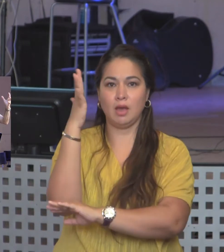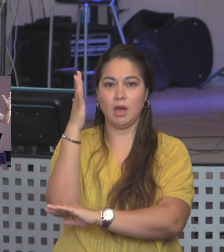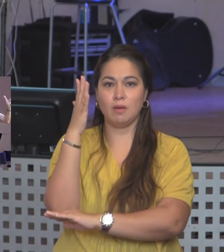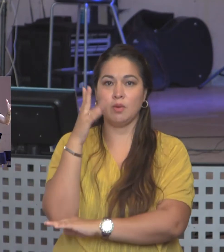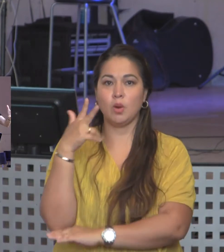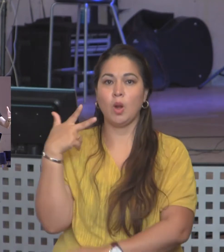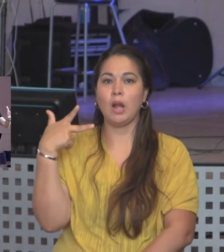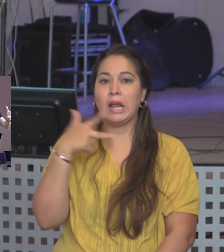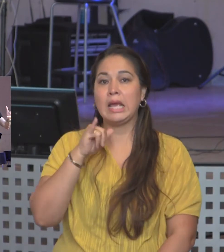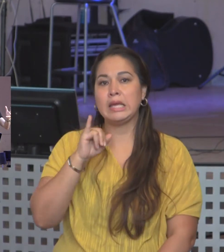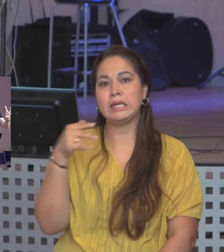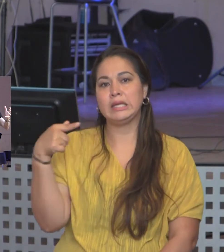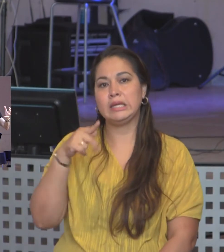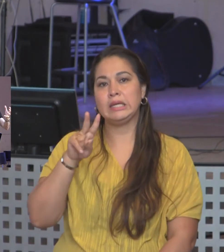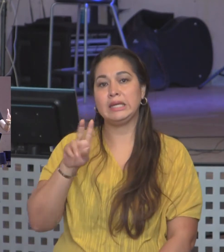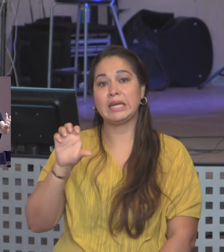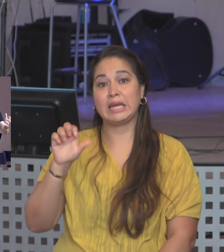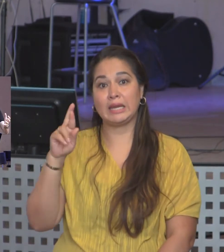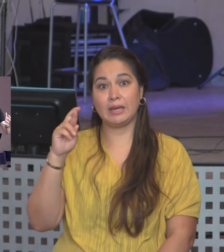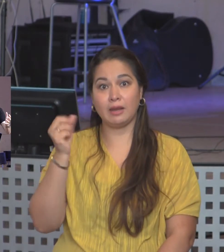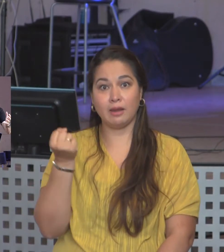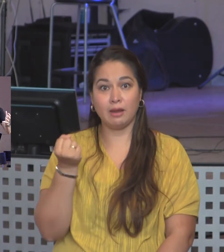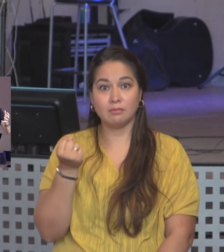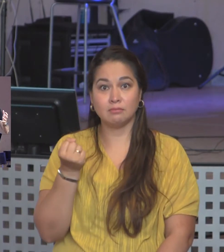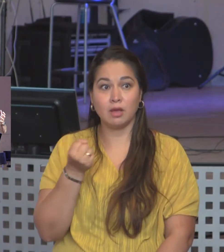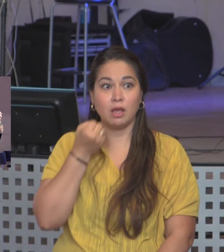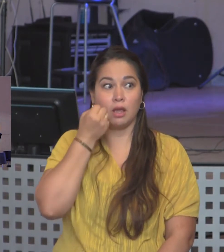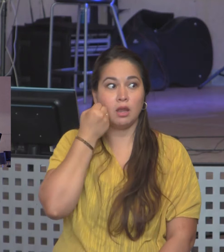Va a comer fruto y no hay.